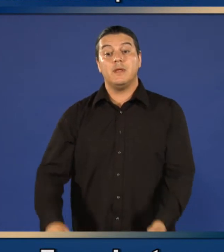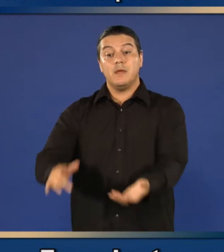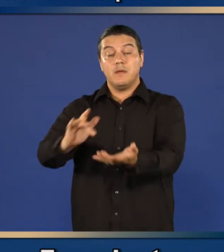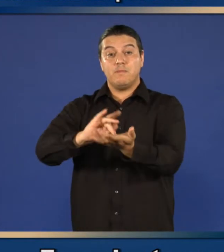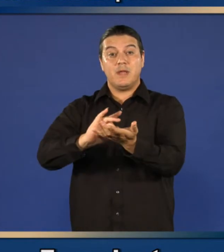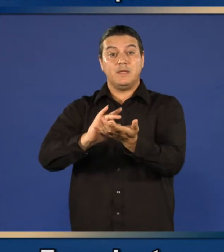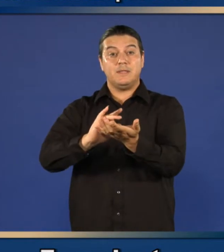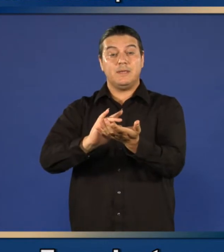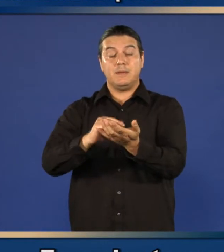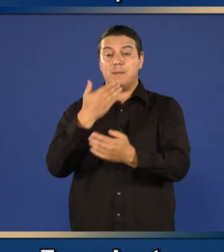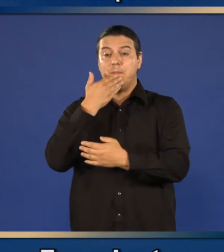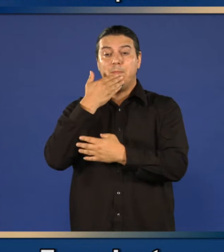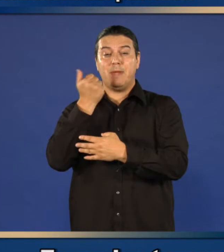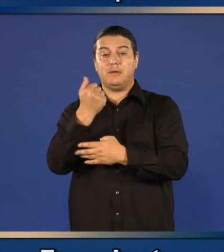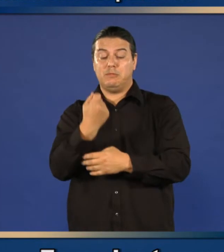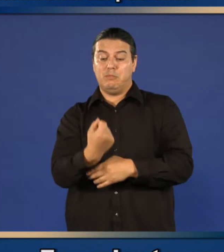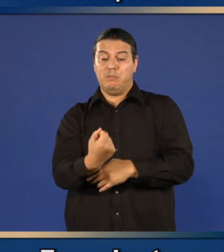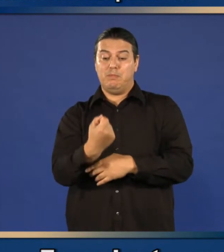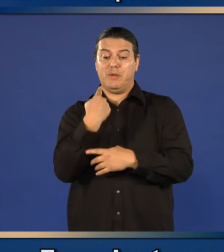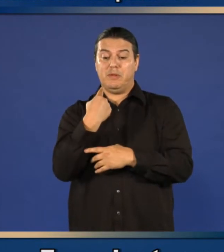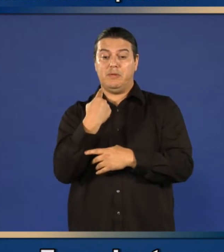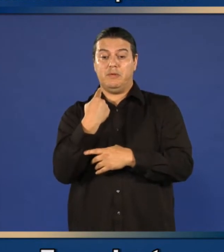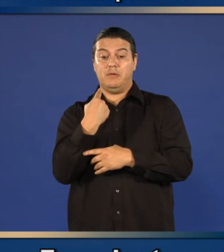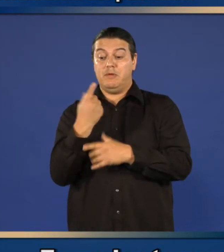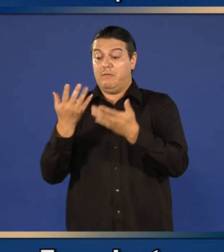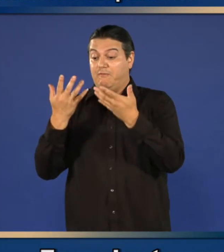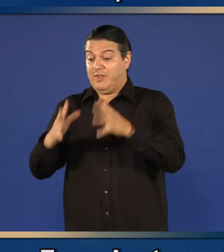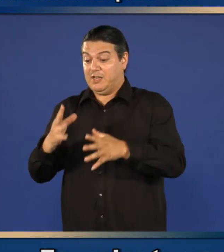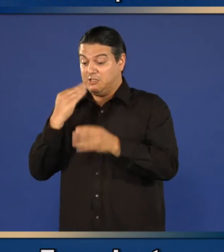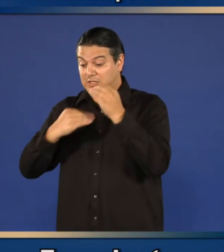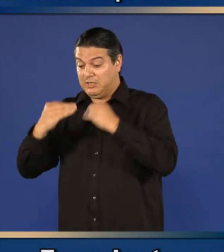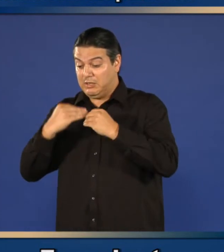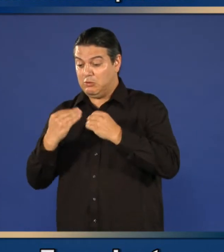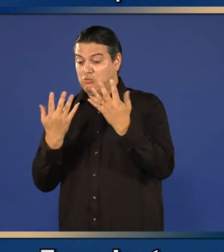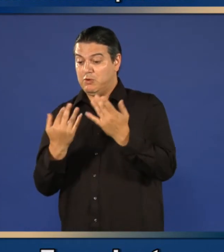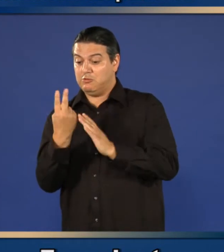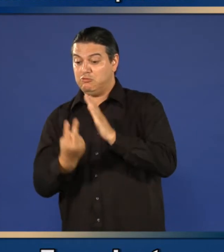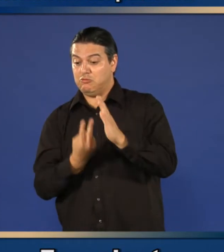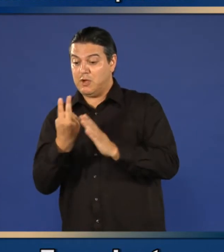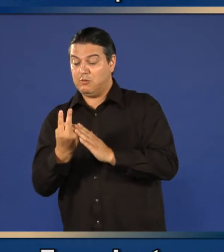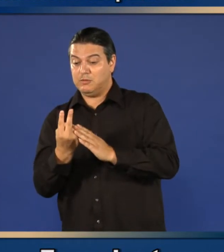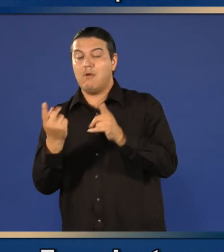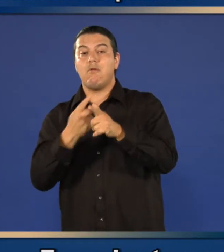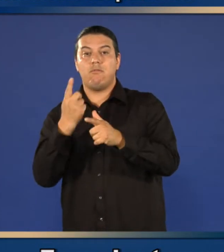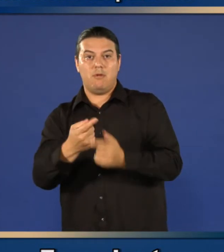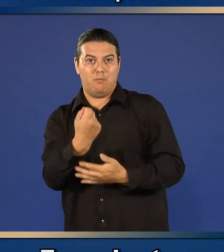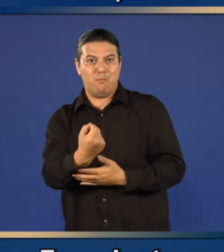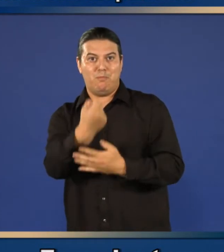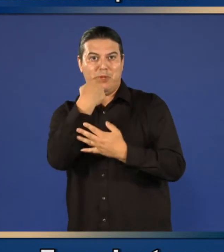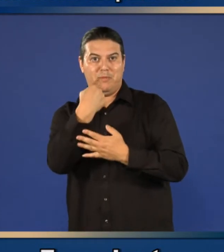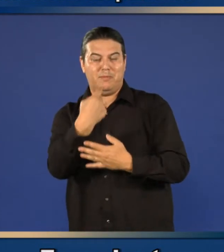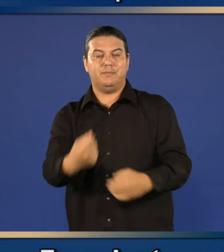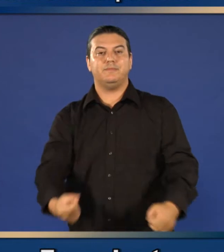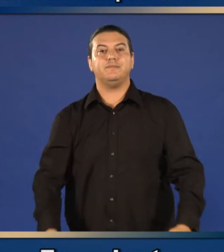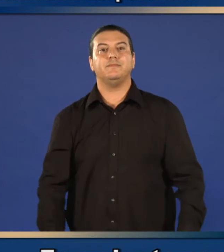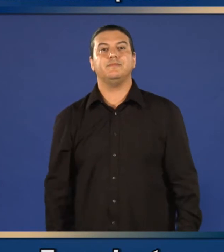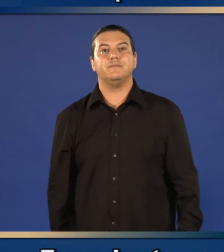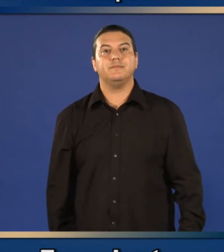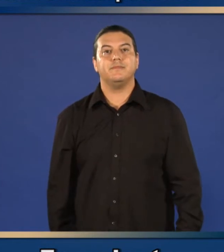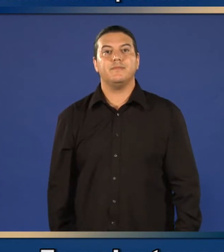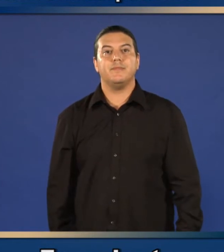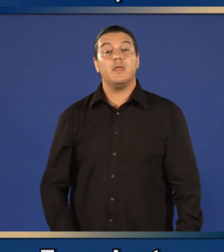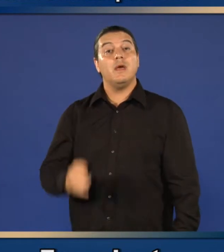dos horas después de una comida si le produce malestar estomacal